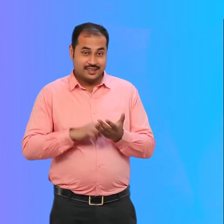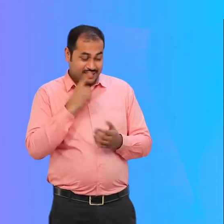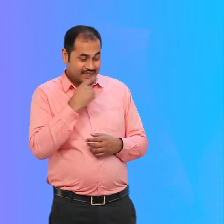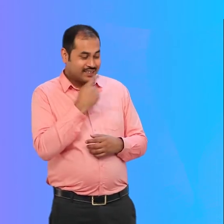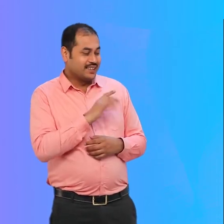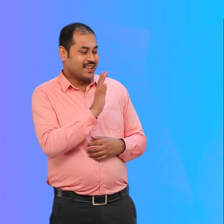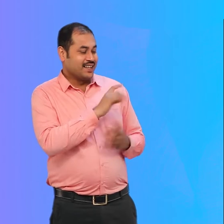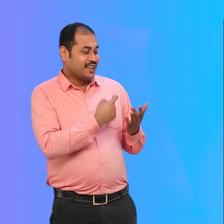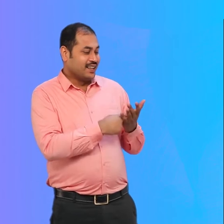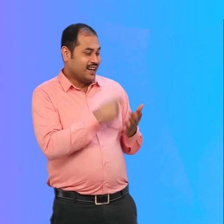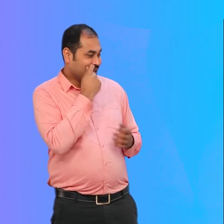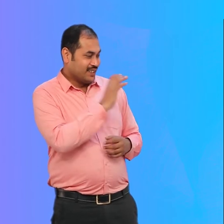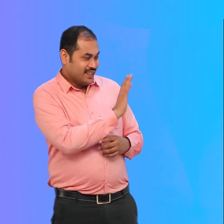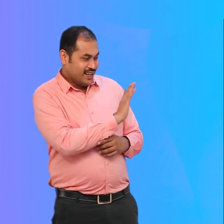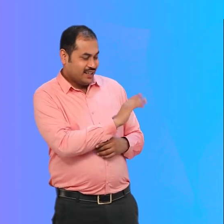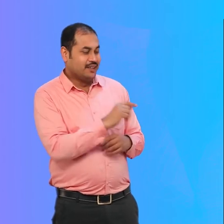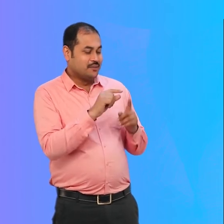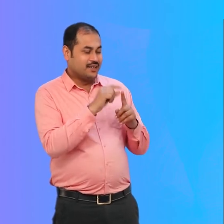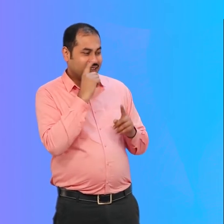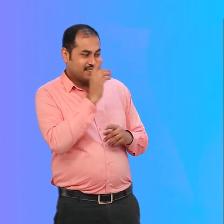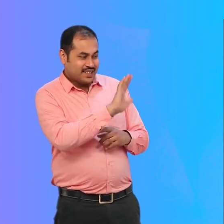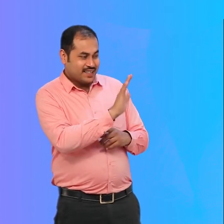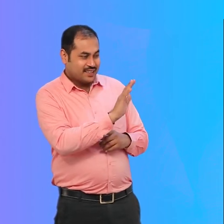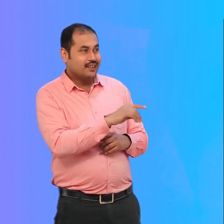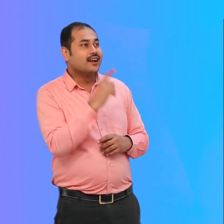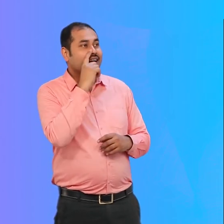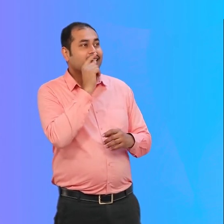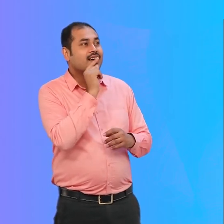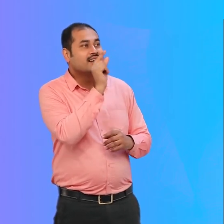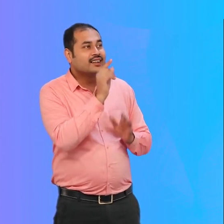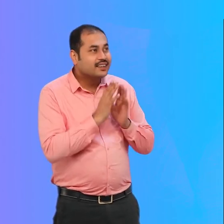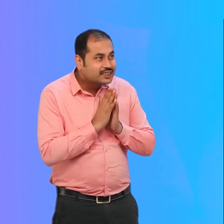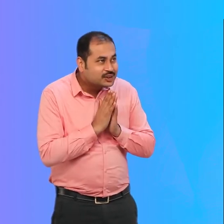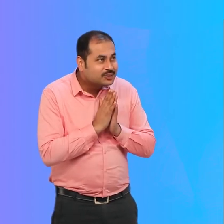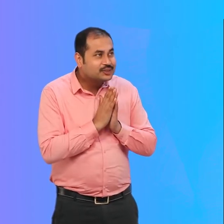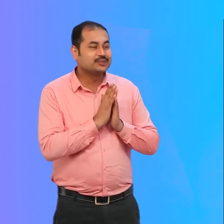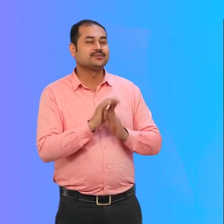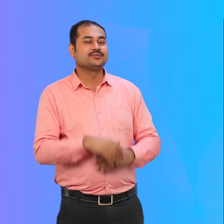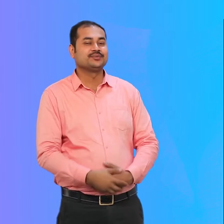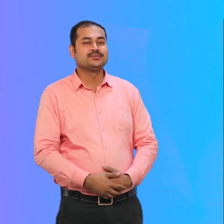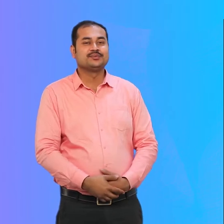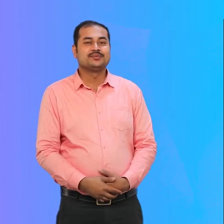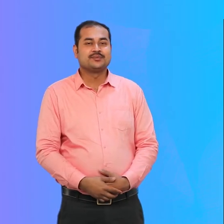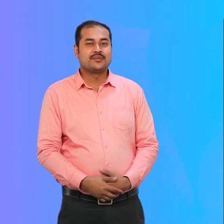हेलो हाय रोहन हेलो हाय प्रिय नमस्ते आंटी